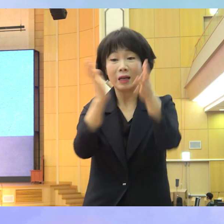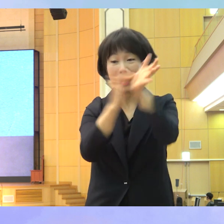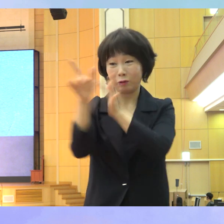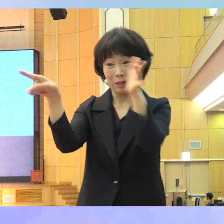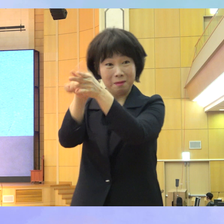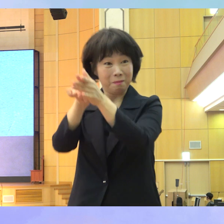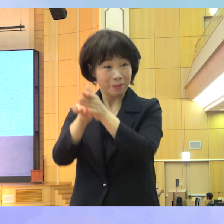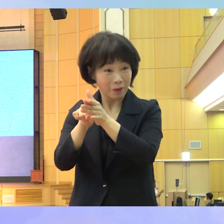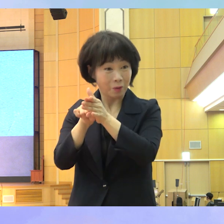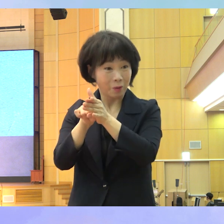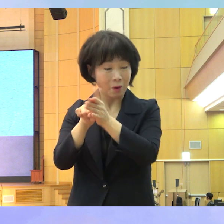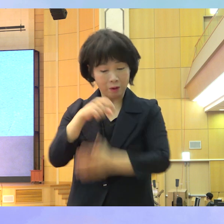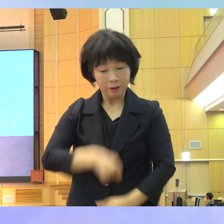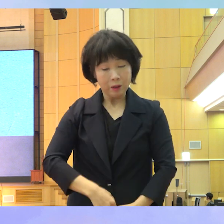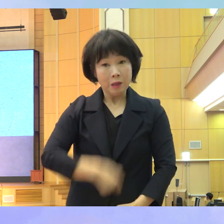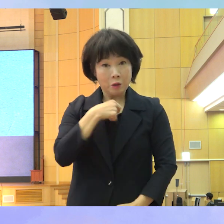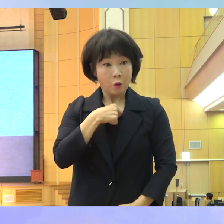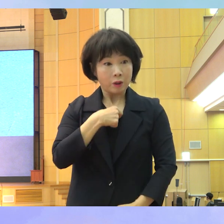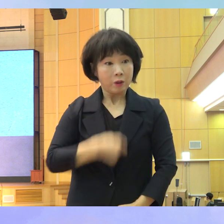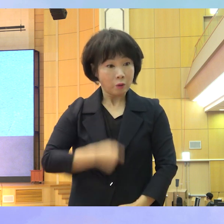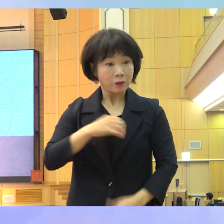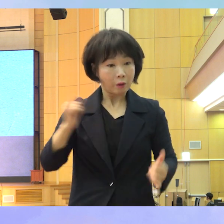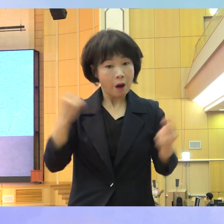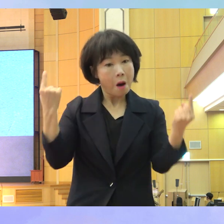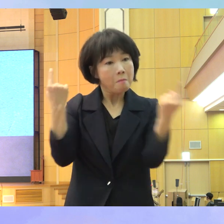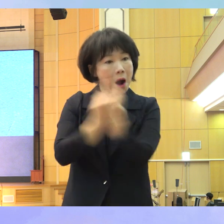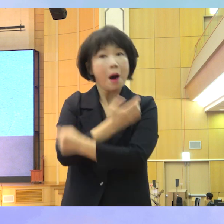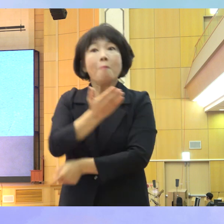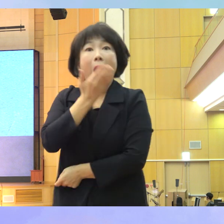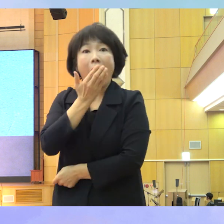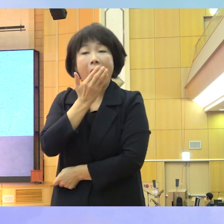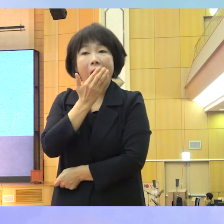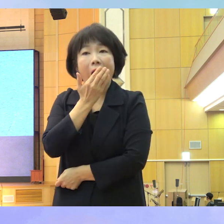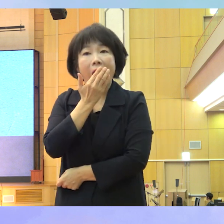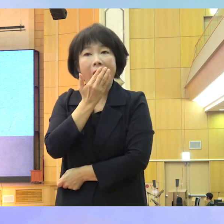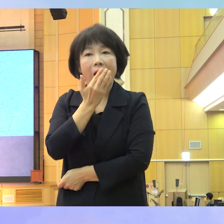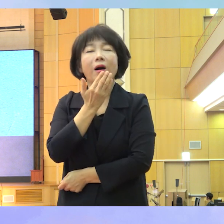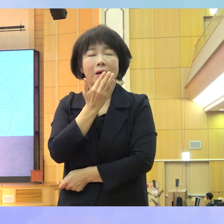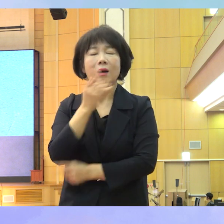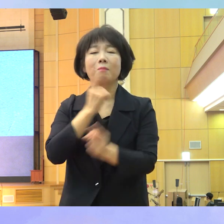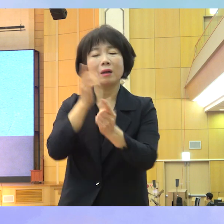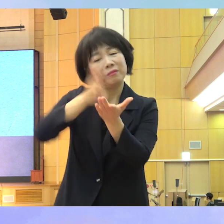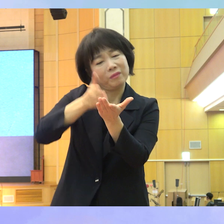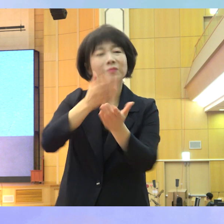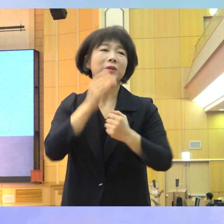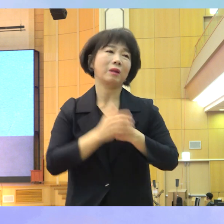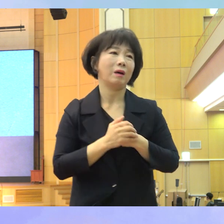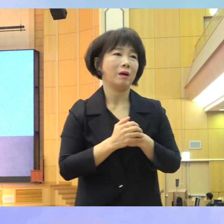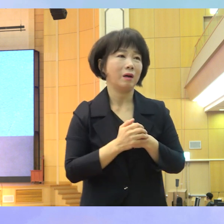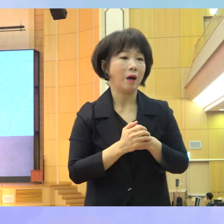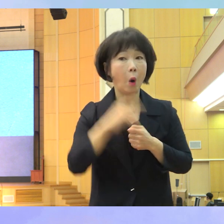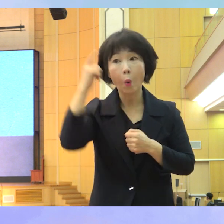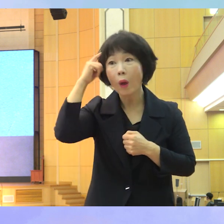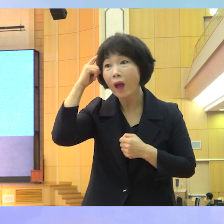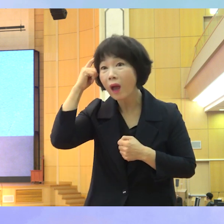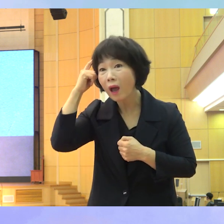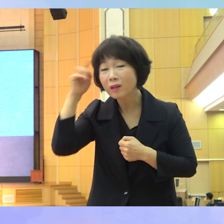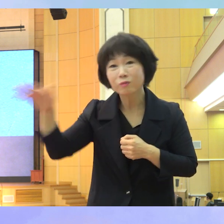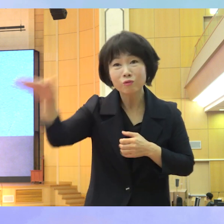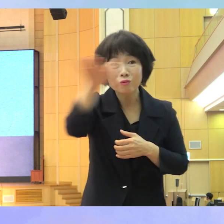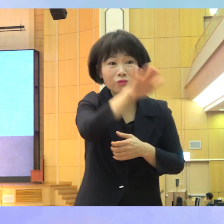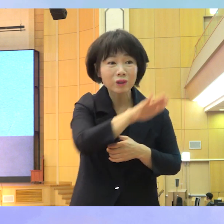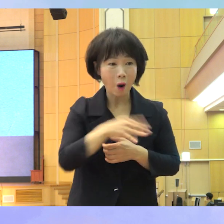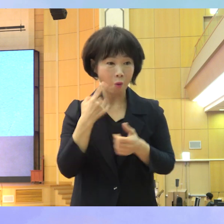대해서 조금 더 유머러스하게 설명하고자 하면서 만든 거예요. 무슨 얘기냐?